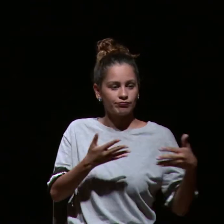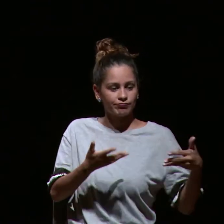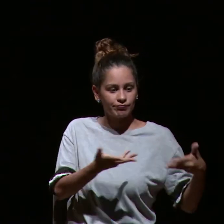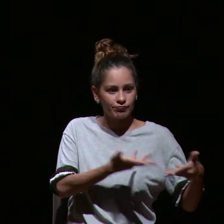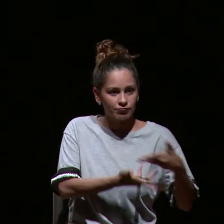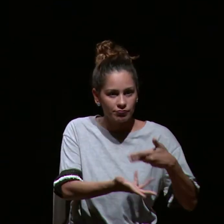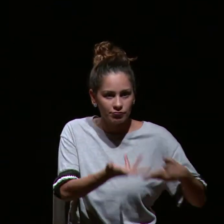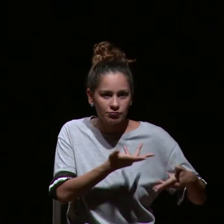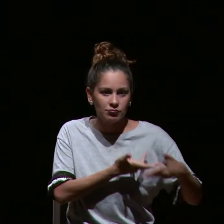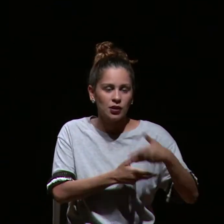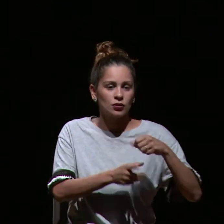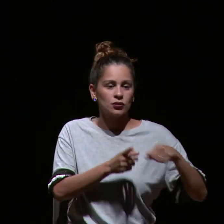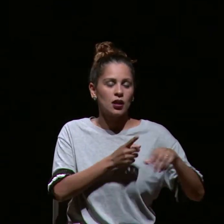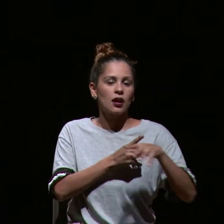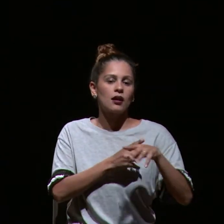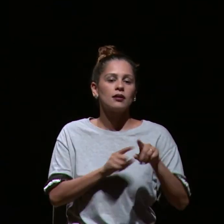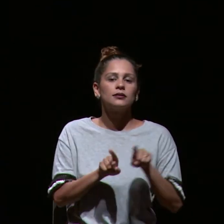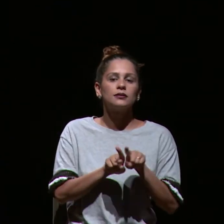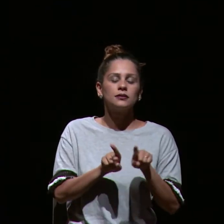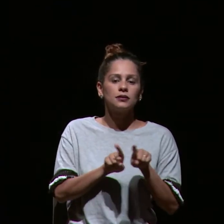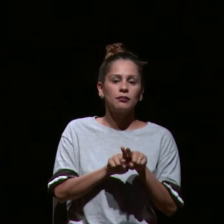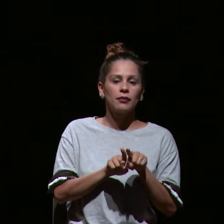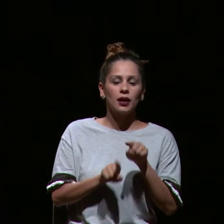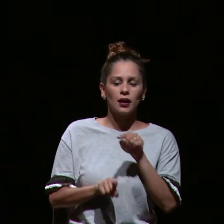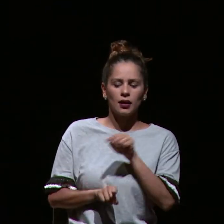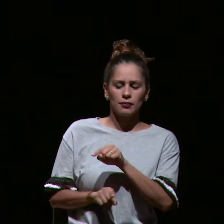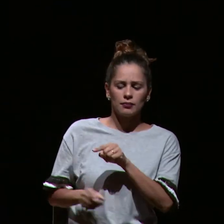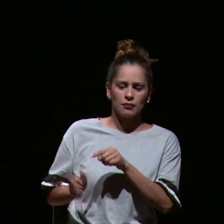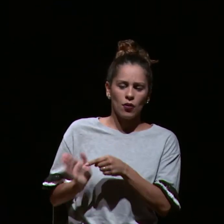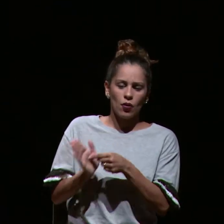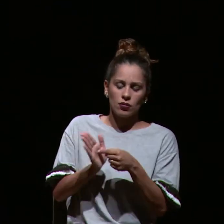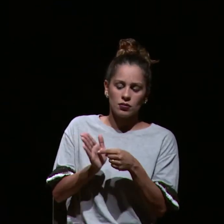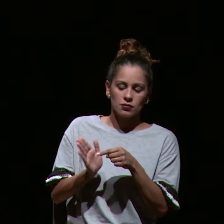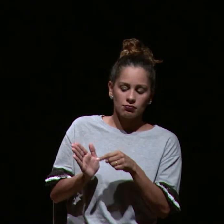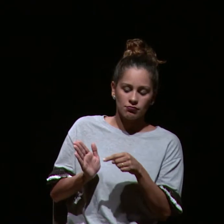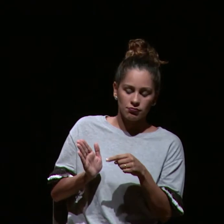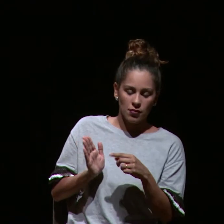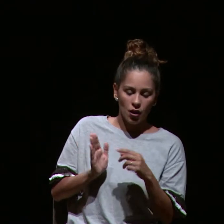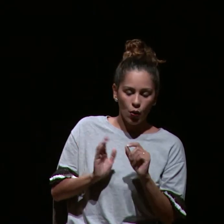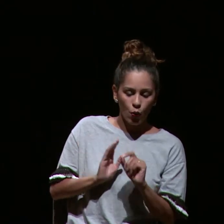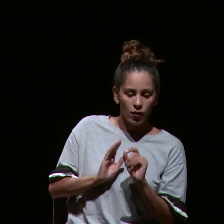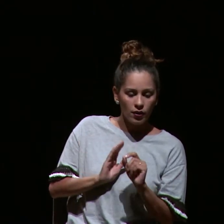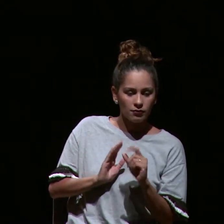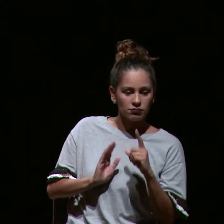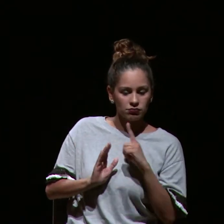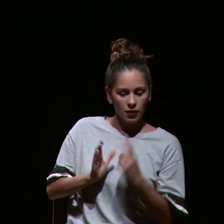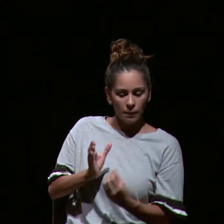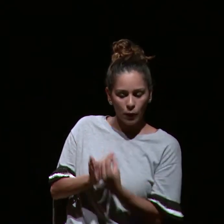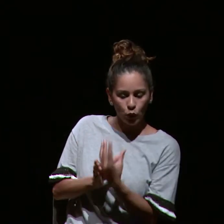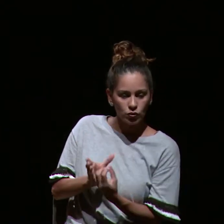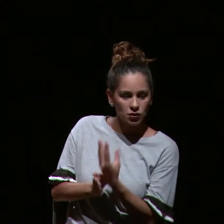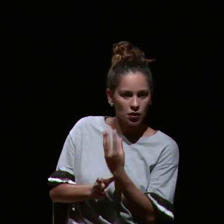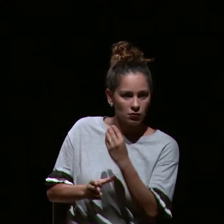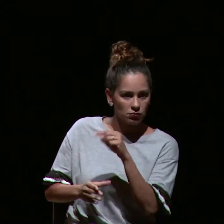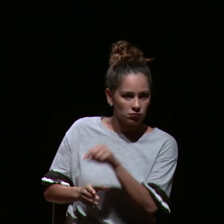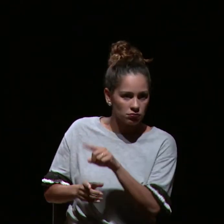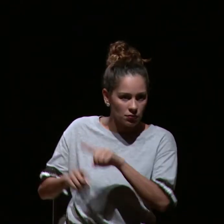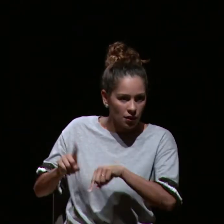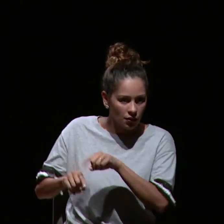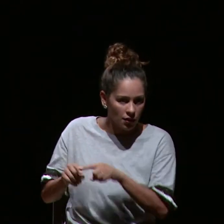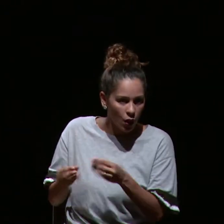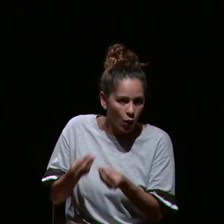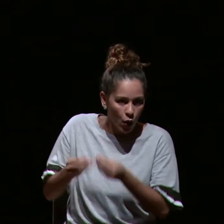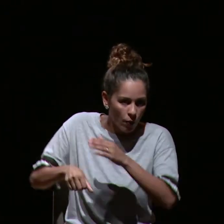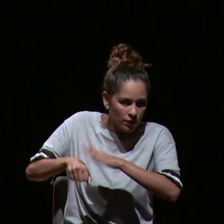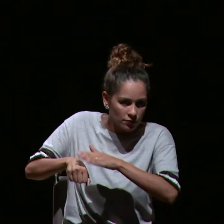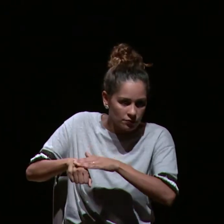materiais foram escritos, o que envolve fontes acadêmicas e a participação do Estado nas diretrizes de produção desses materiais. Apesar de sua pesquisa